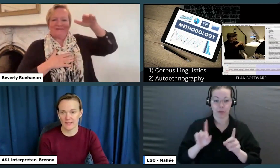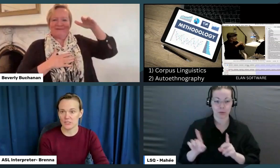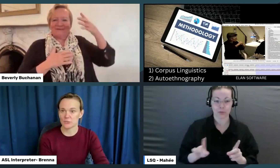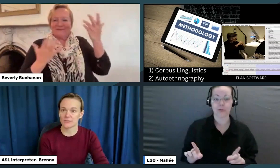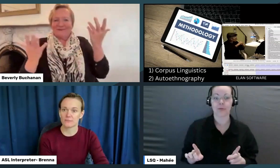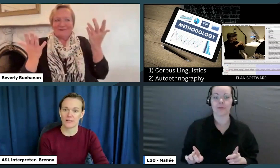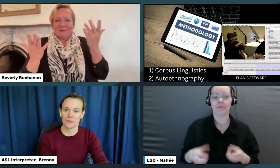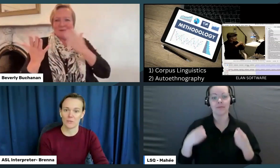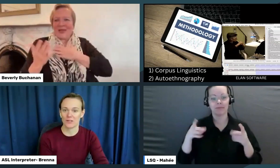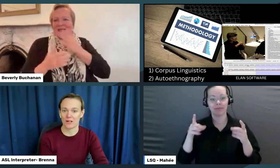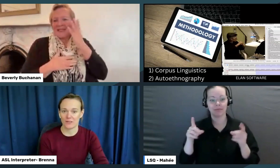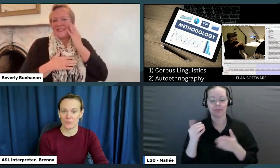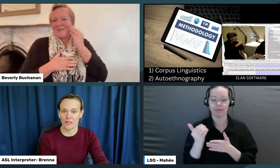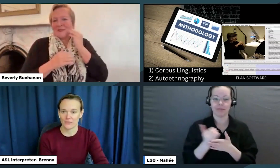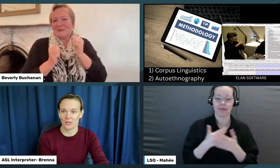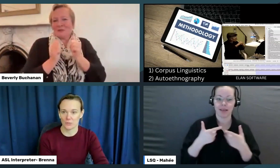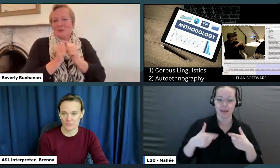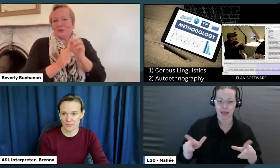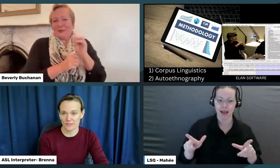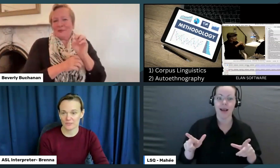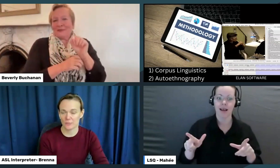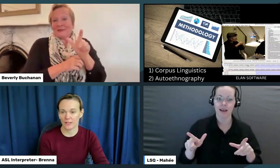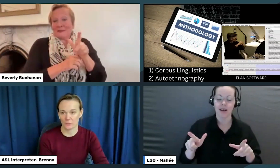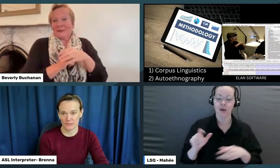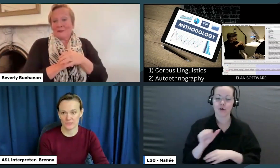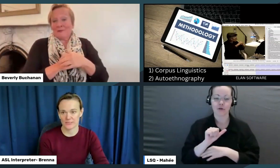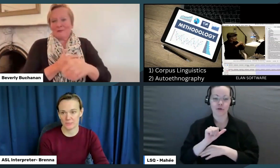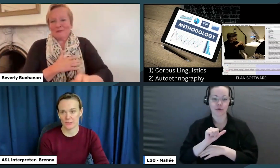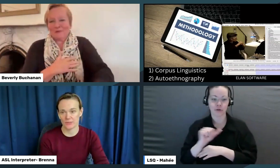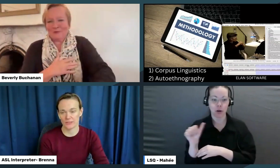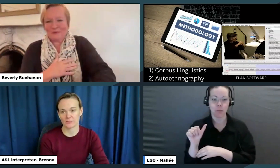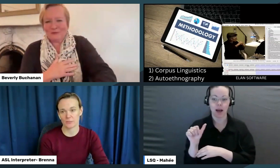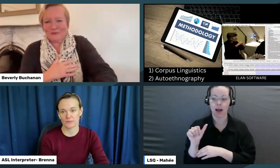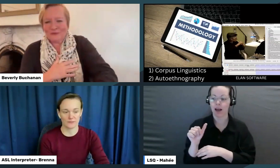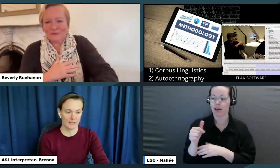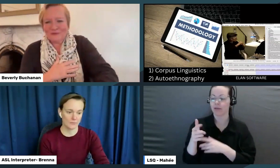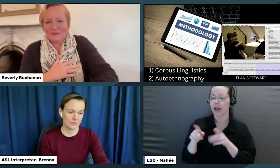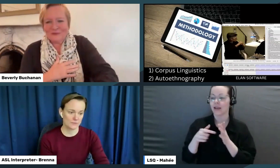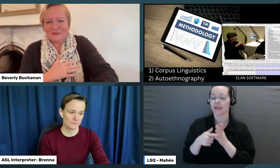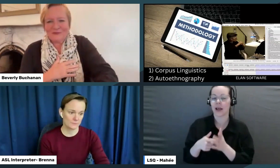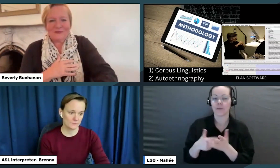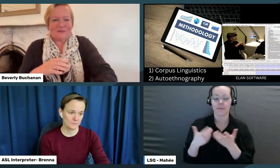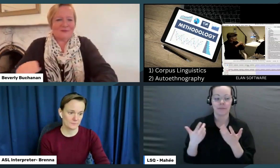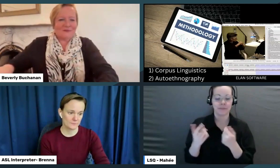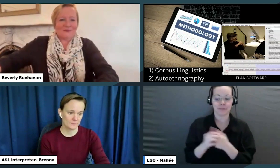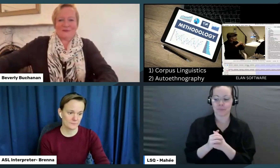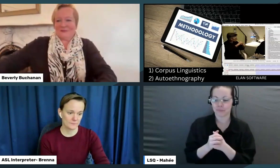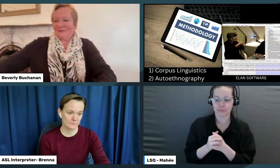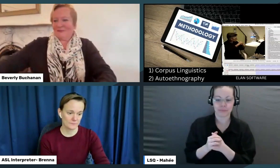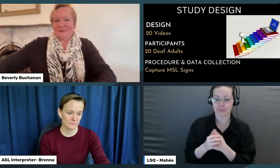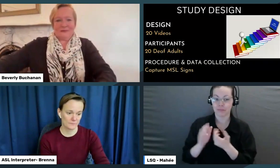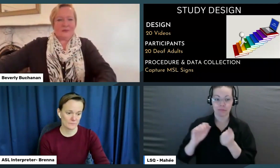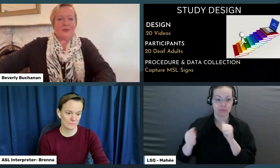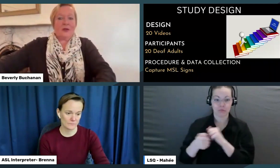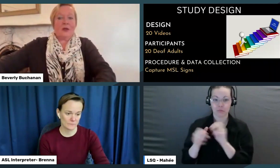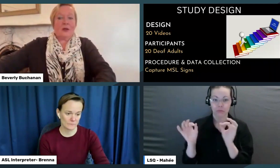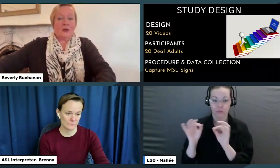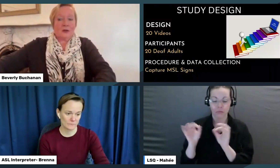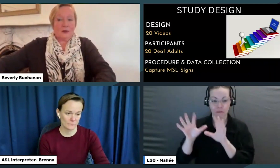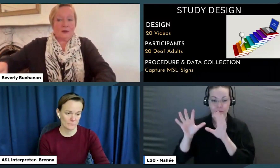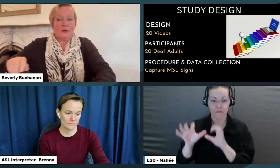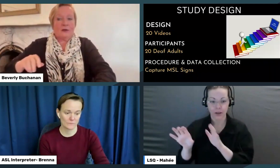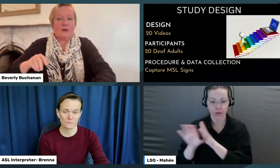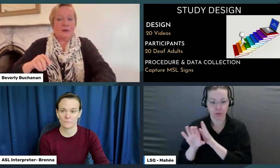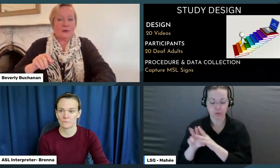corpus, et en utilisant ma propre auto-ethnographie selon mon propre vécu avec cette langue-là.